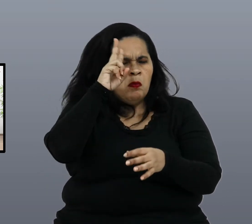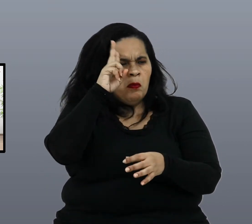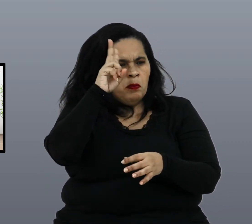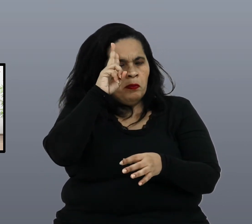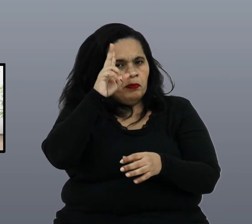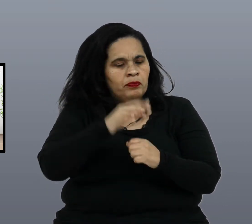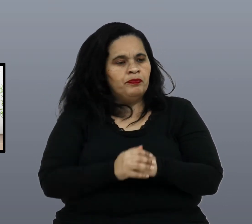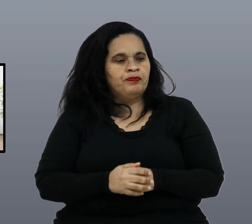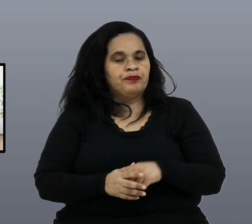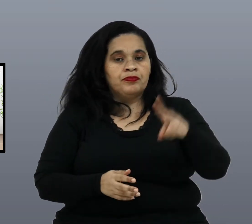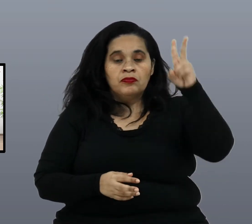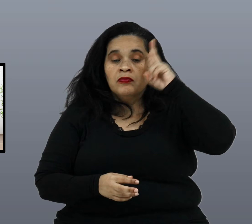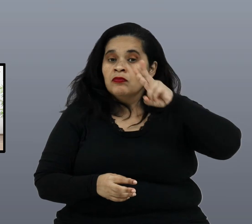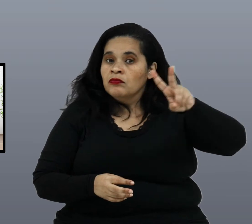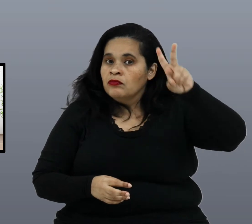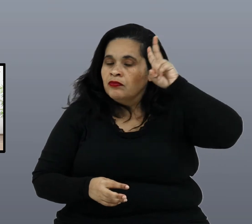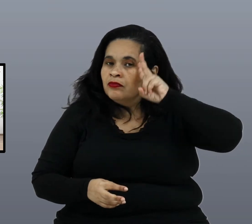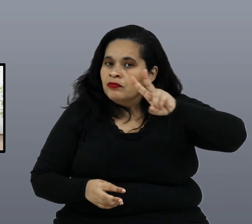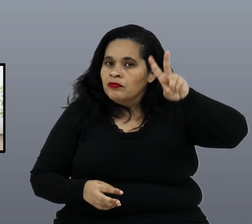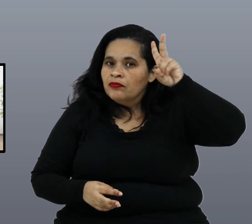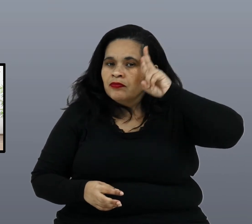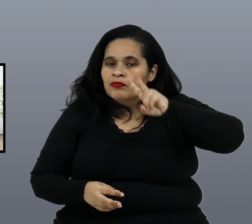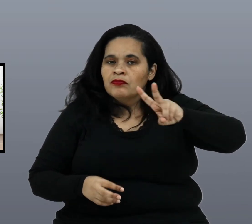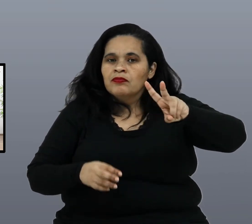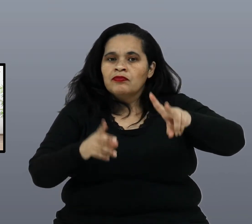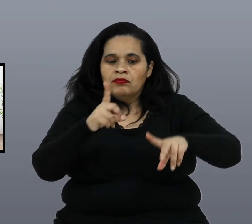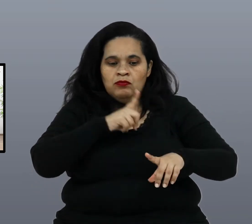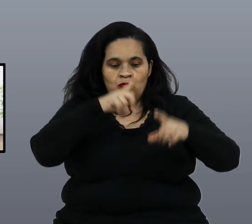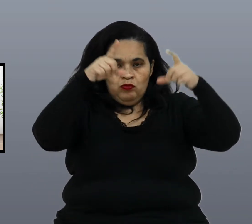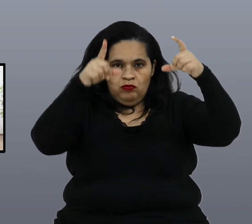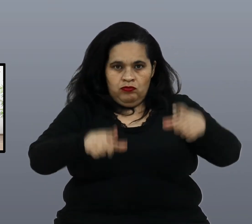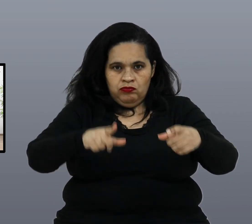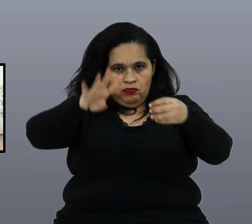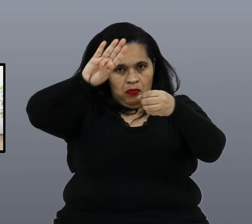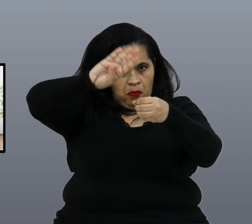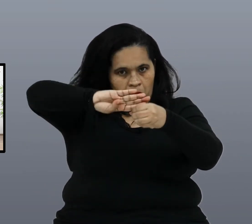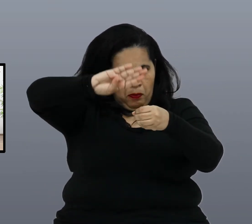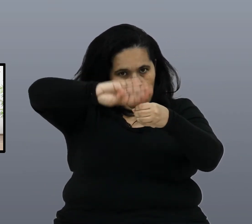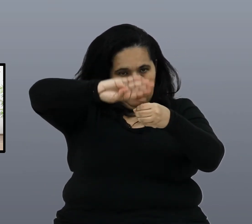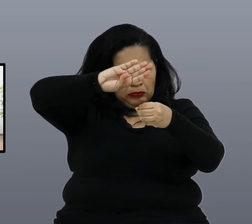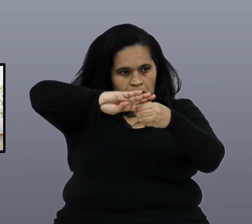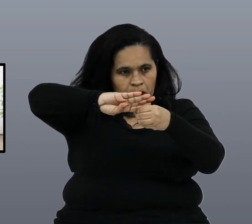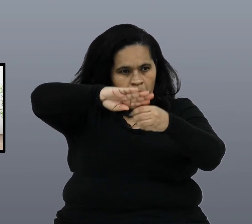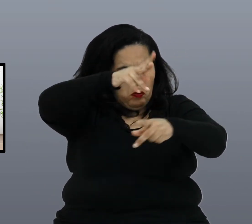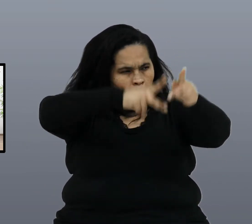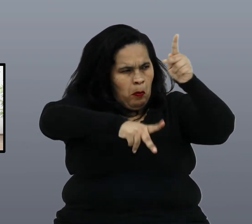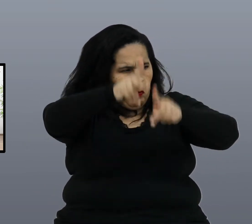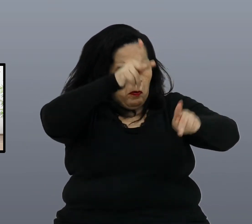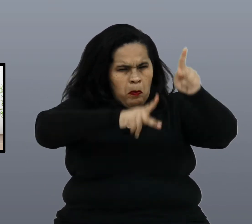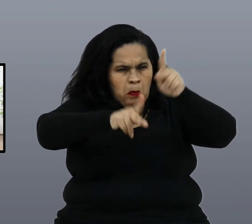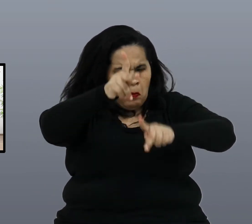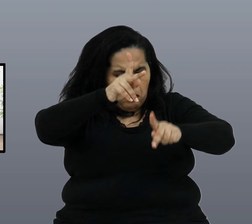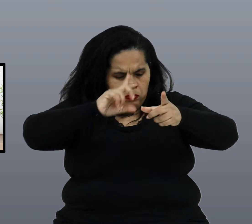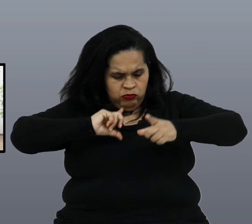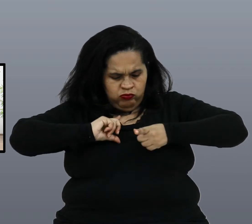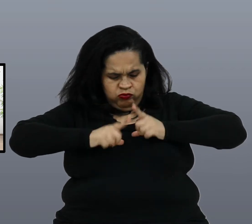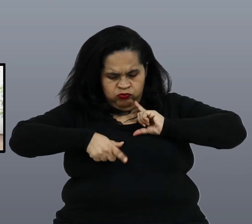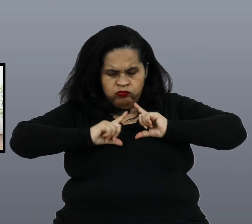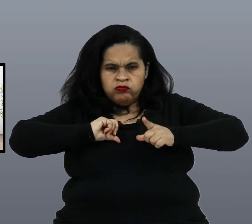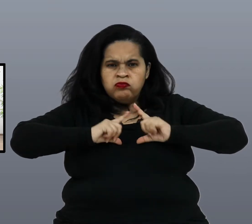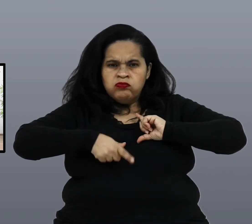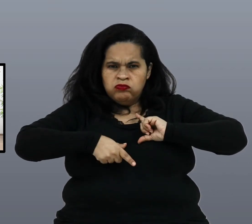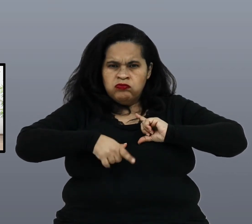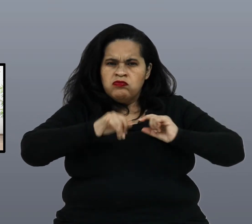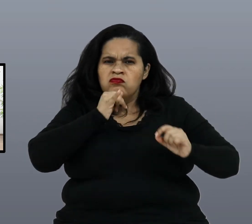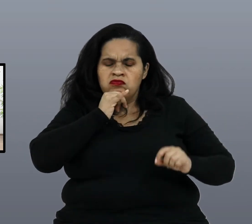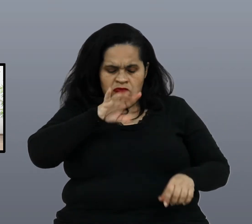lembra que eles estavam na Babilônia, né? E que o povo de Israel, Daniel, ele